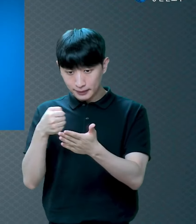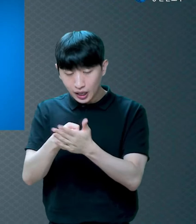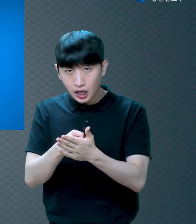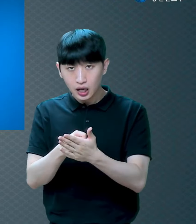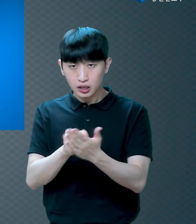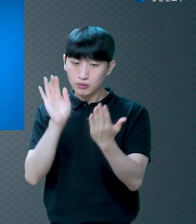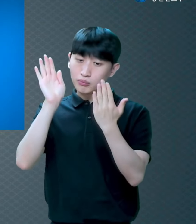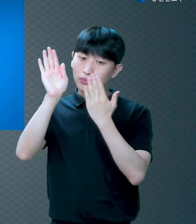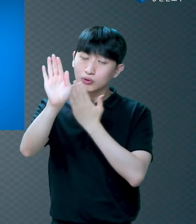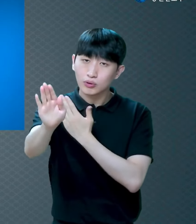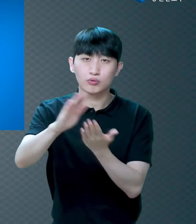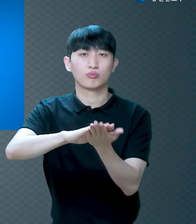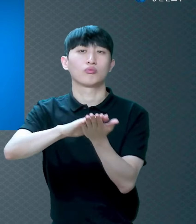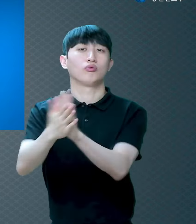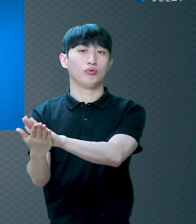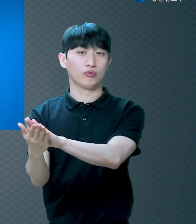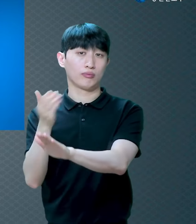얘기예요